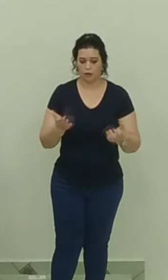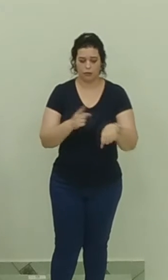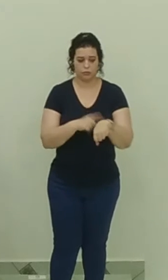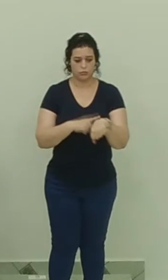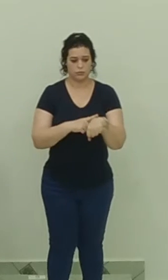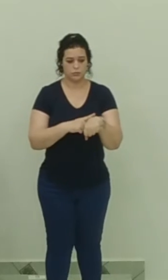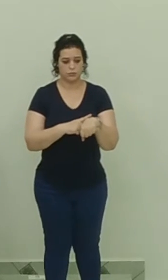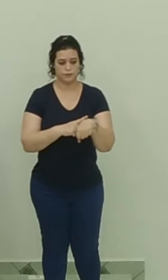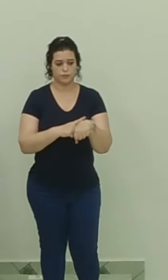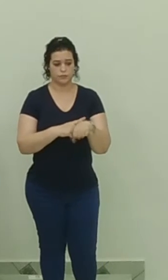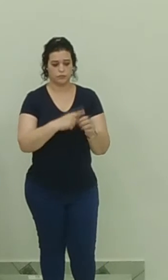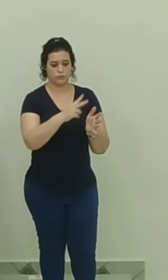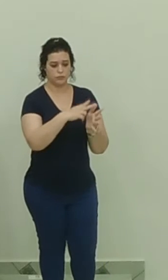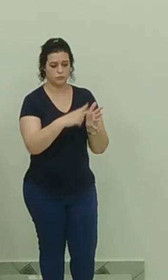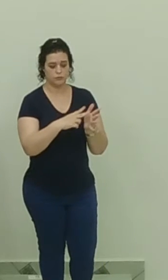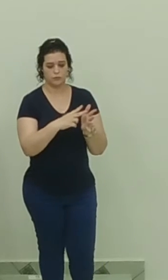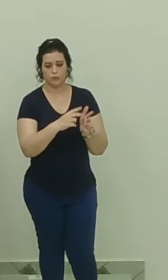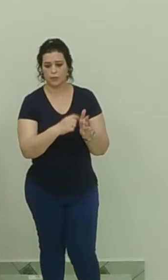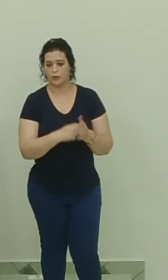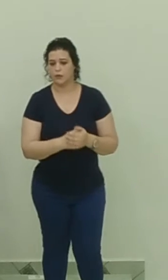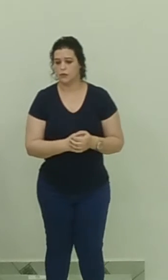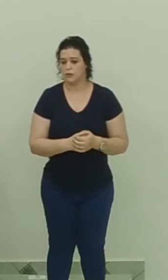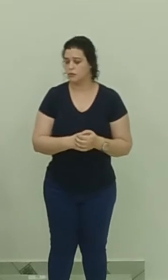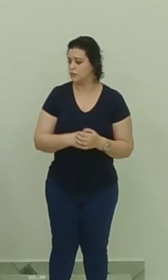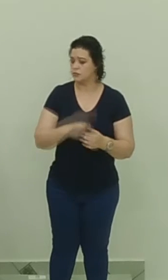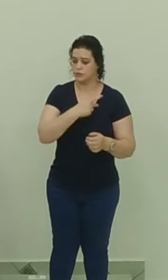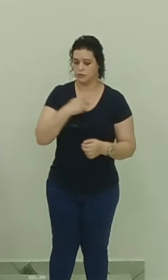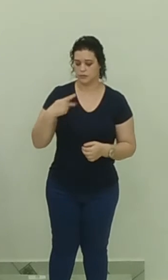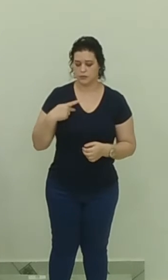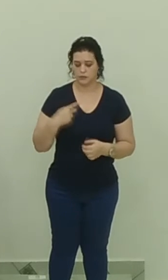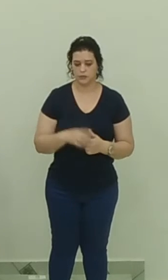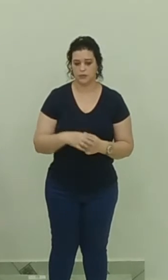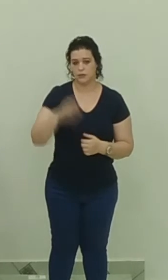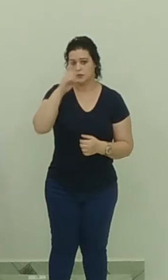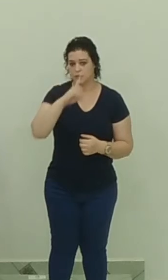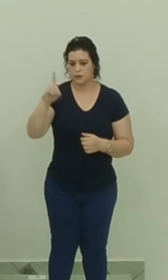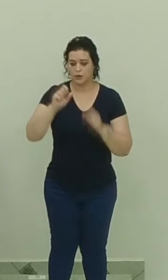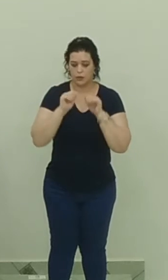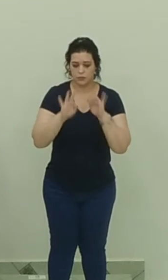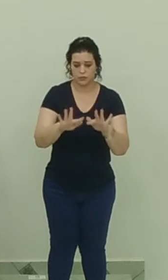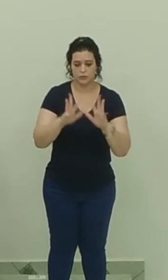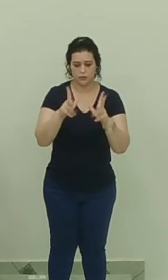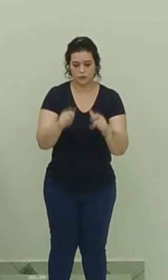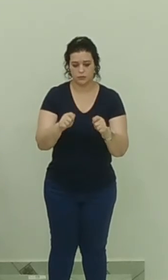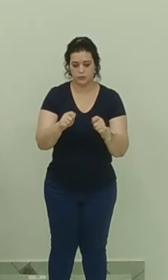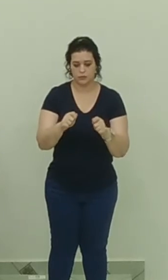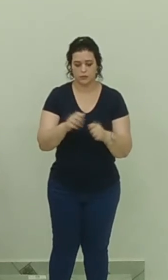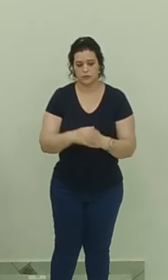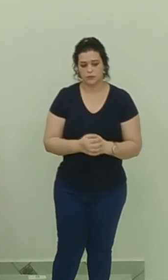pastor. Que Deus o abençoe e que sua mensagem venha ao encontro das nossas